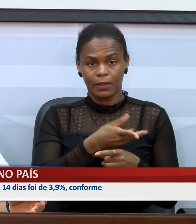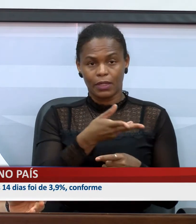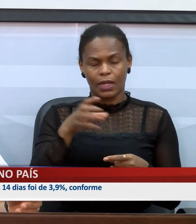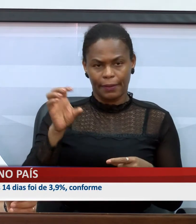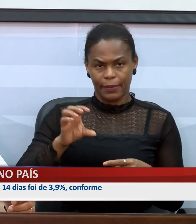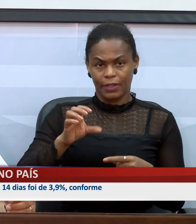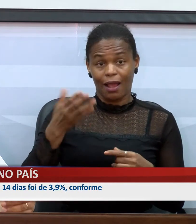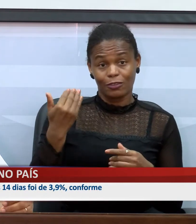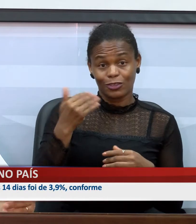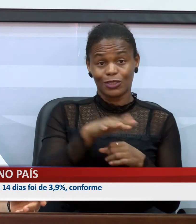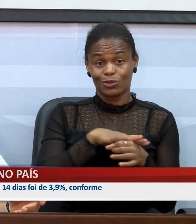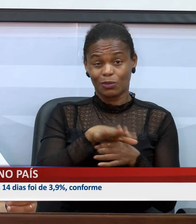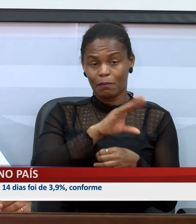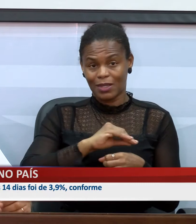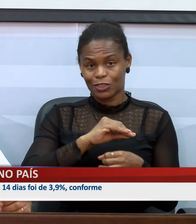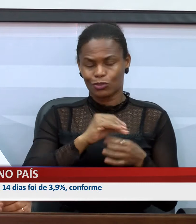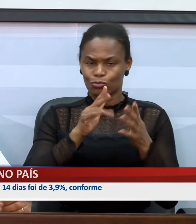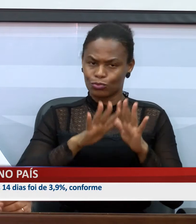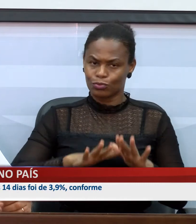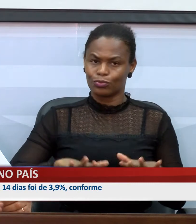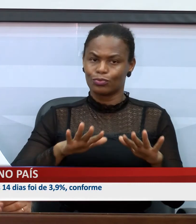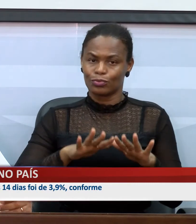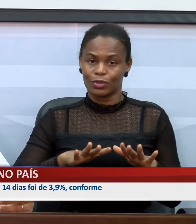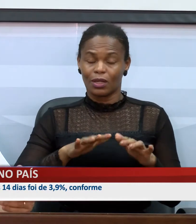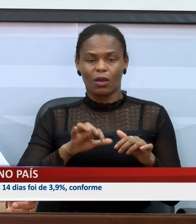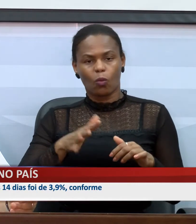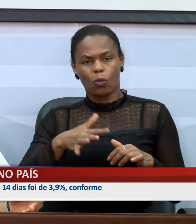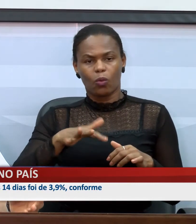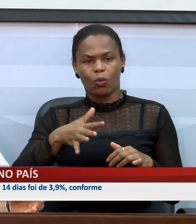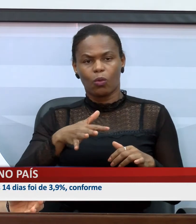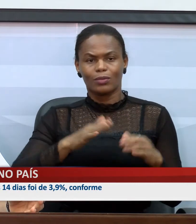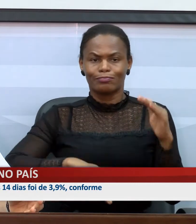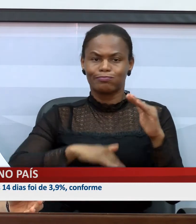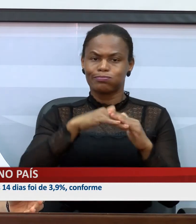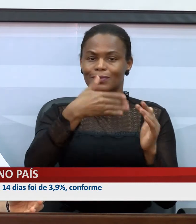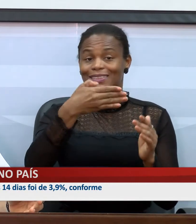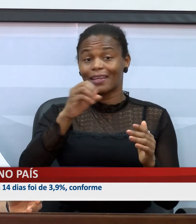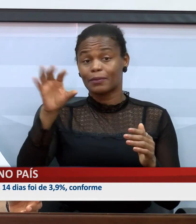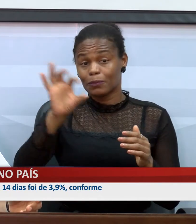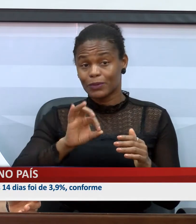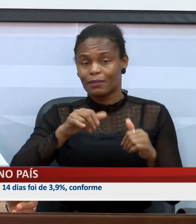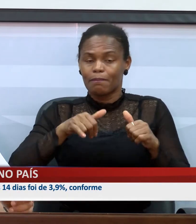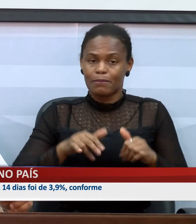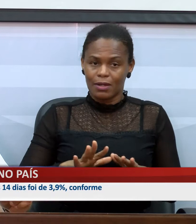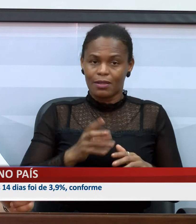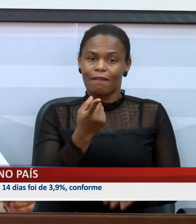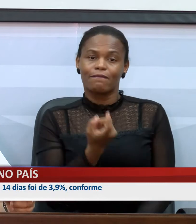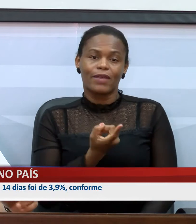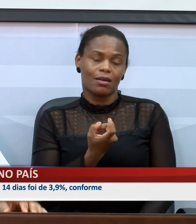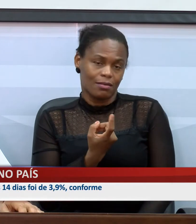Miguel esteja numa situação um pouco mais confortável, quase atingindo 70%, mas